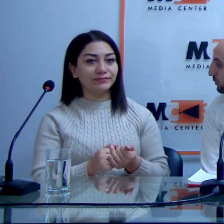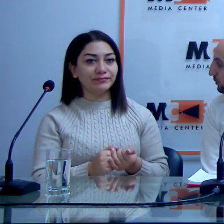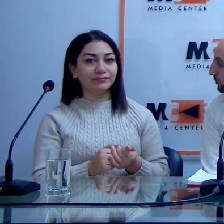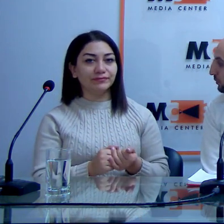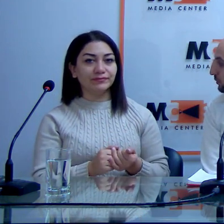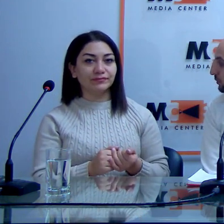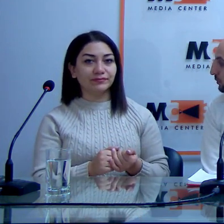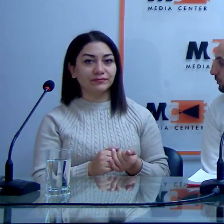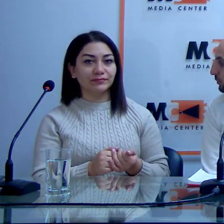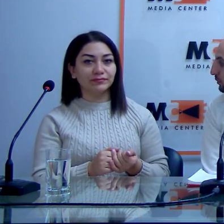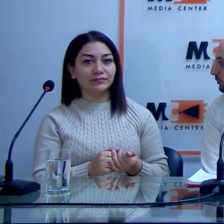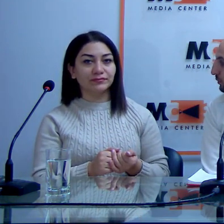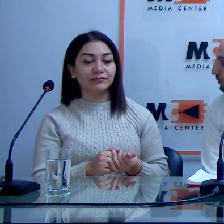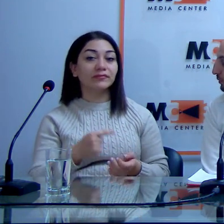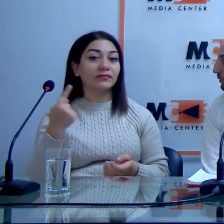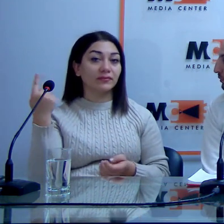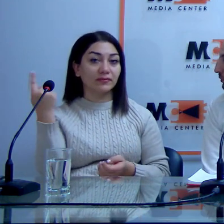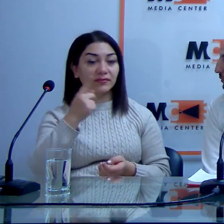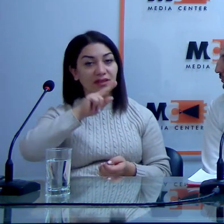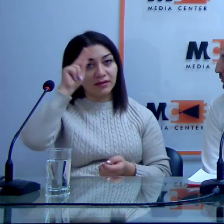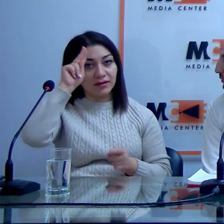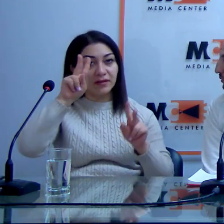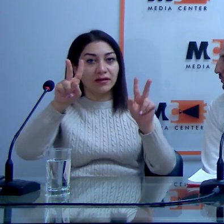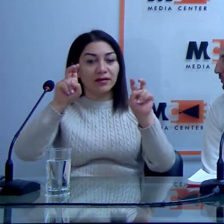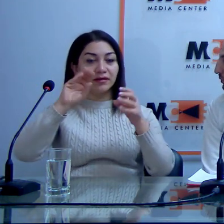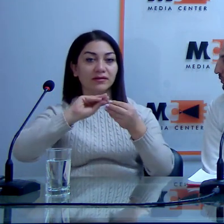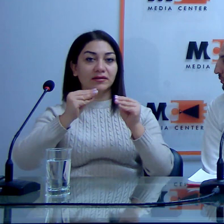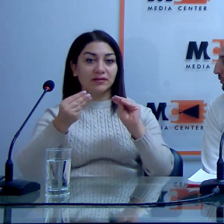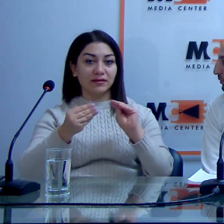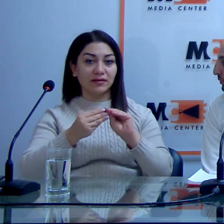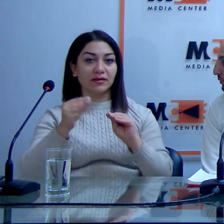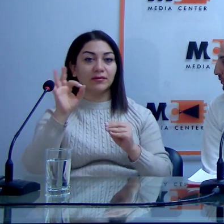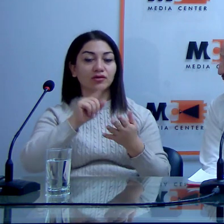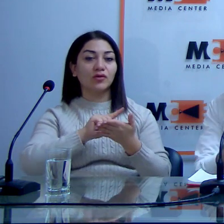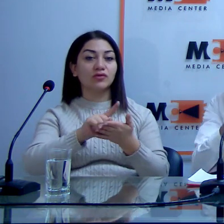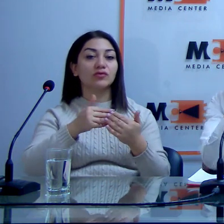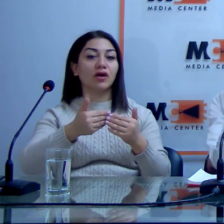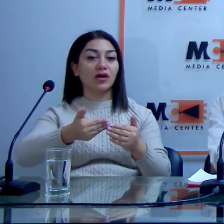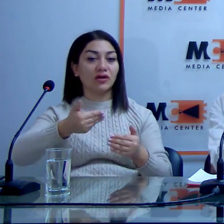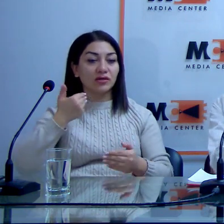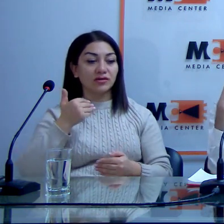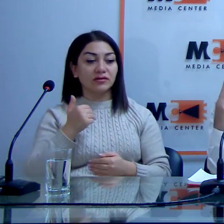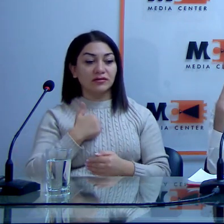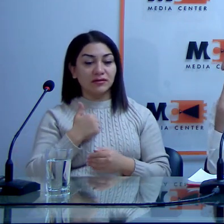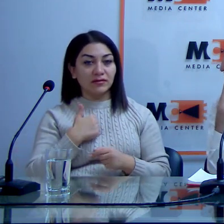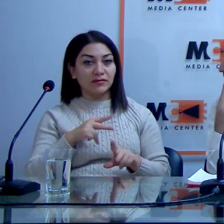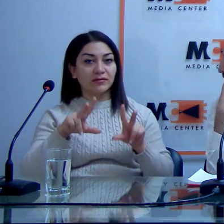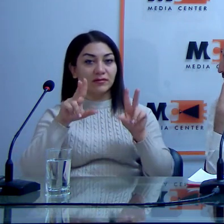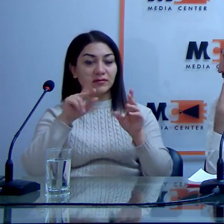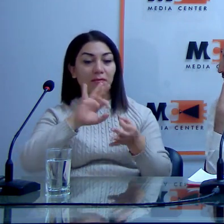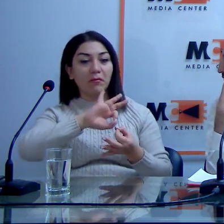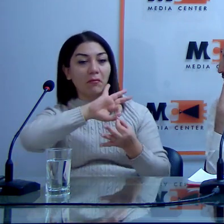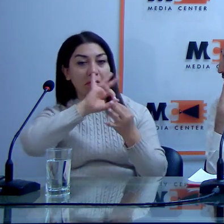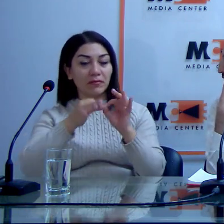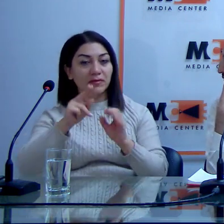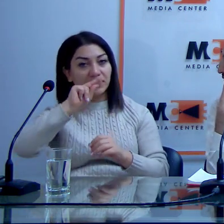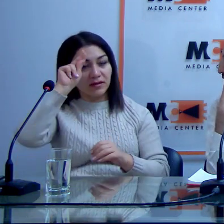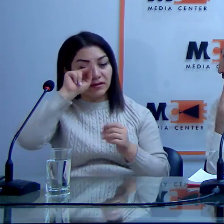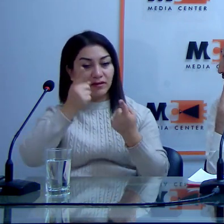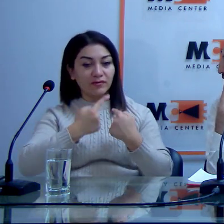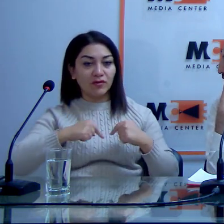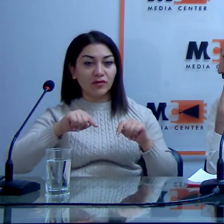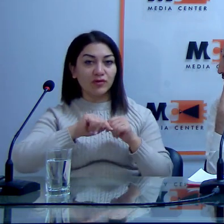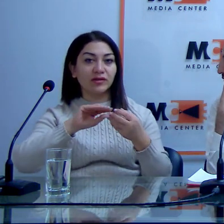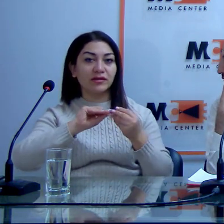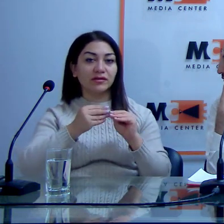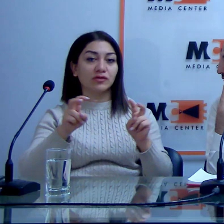Ահա։ Նախ կրթական խնդիրների մասին խոսելուց առաջ կցանկանամ նշել, որ մանրամասն կրթական ոլորտի